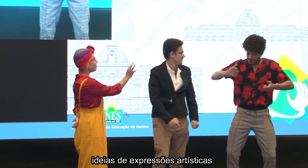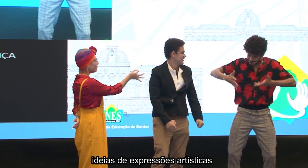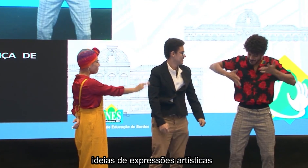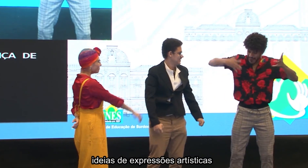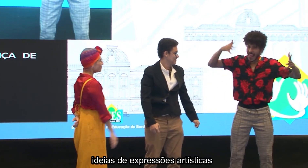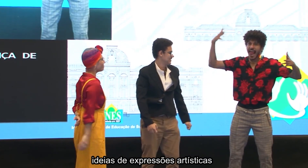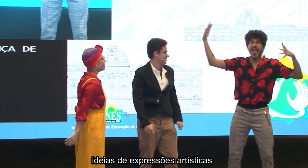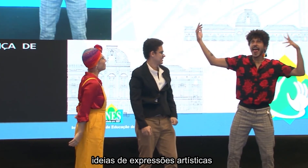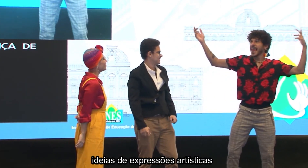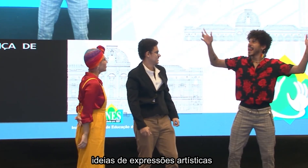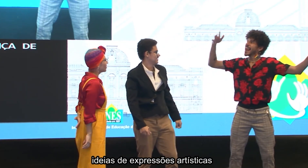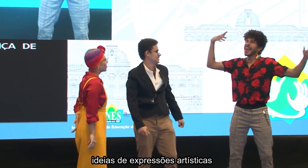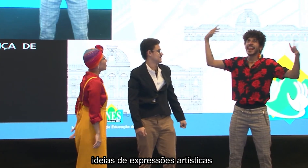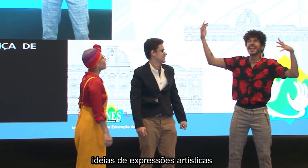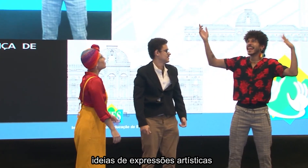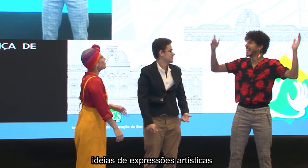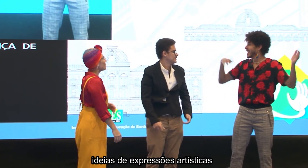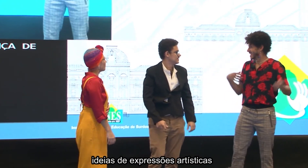novas ideias de expressão artísticas.